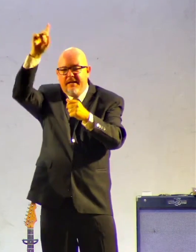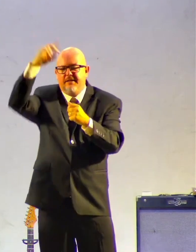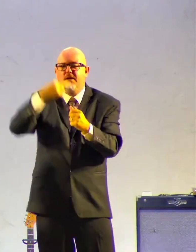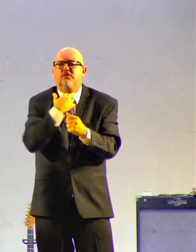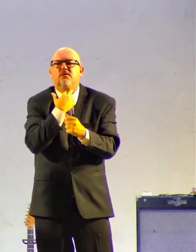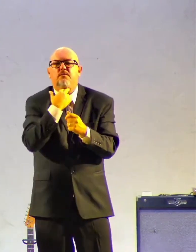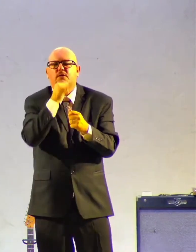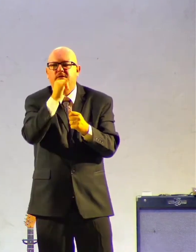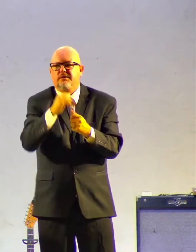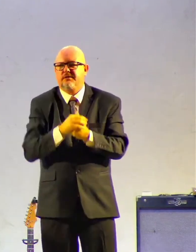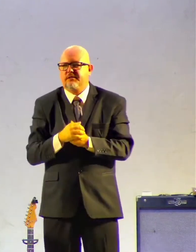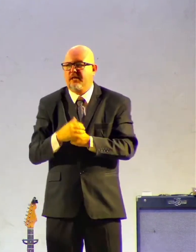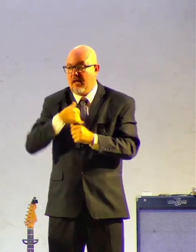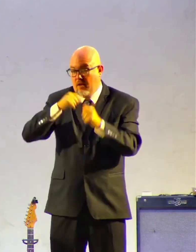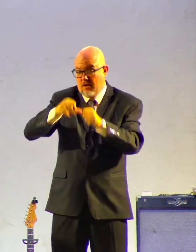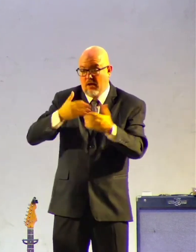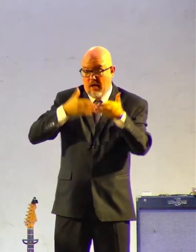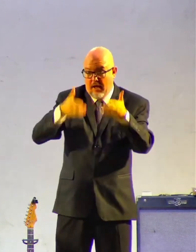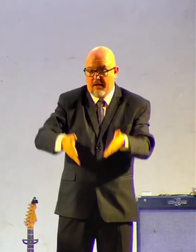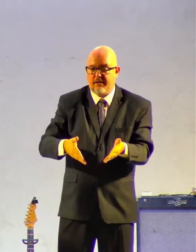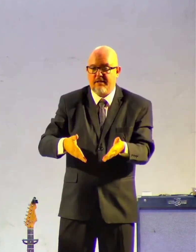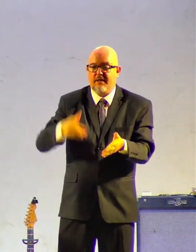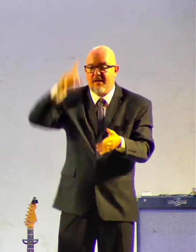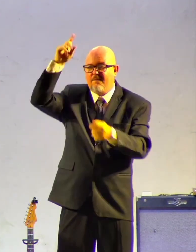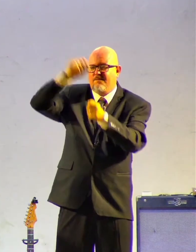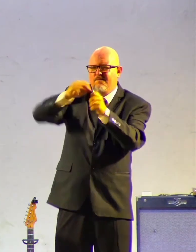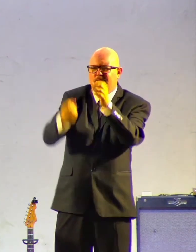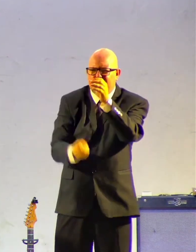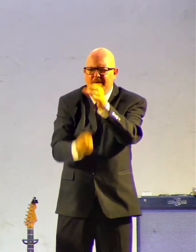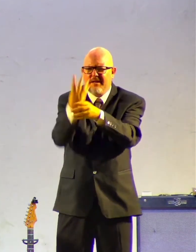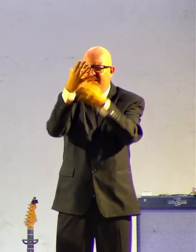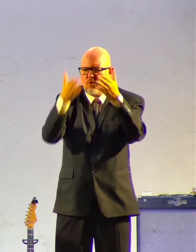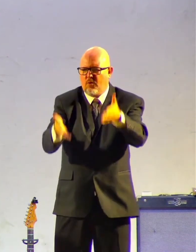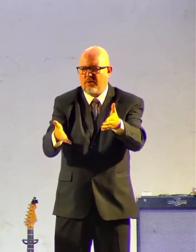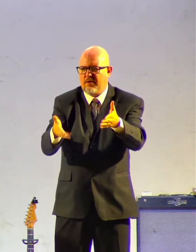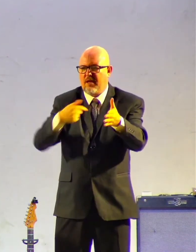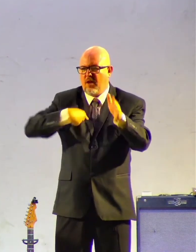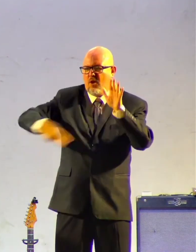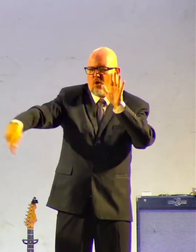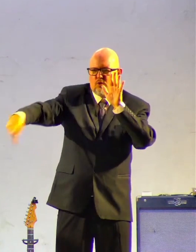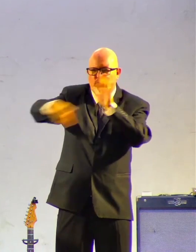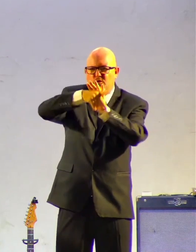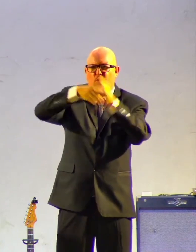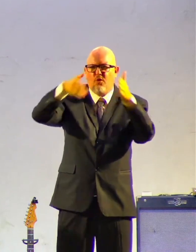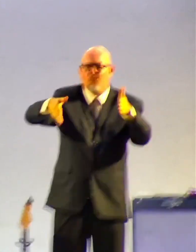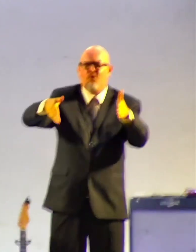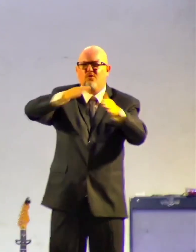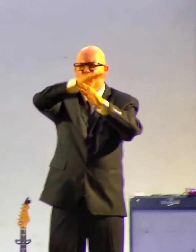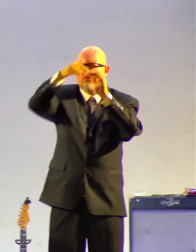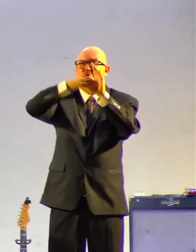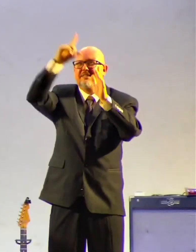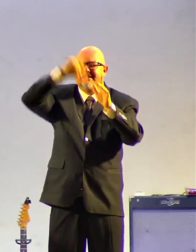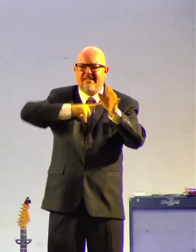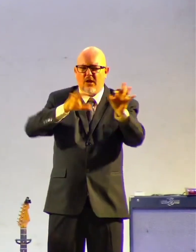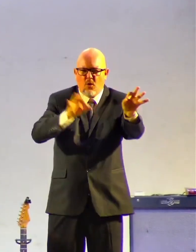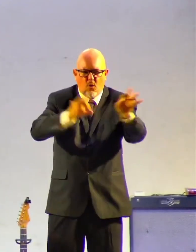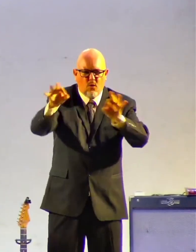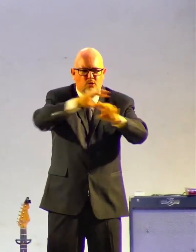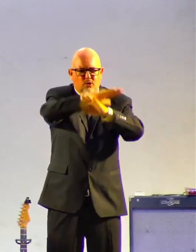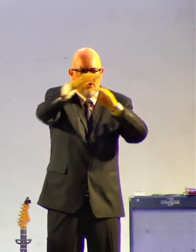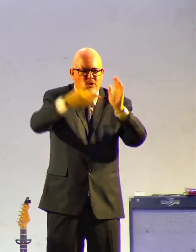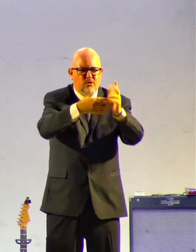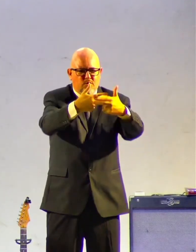Deus não possa dizer: eu estou aqui, eu criei isso aqui, eu sou dono disso aqui e tenho o controle de tudo